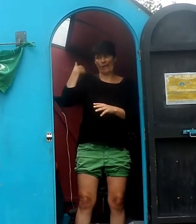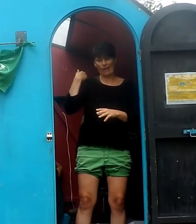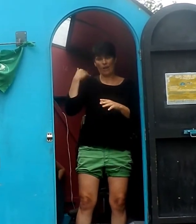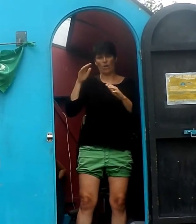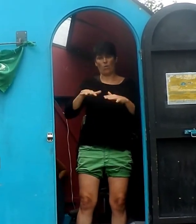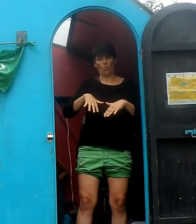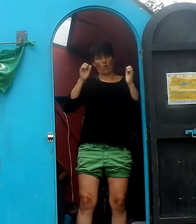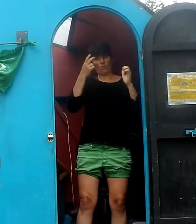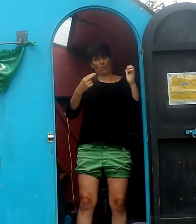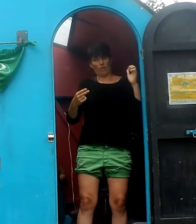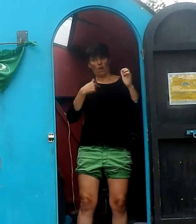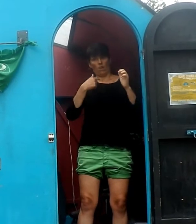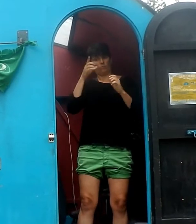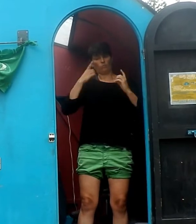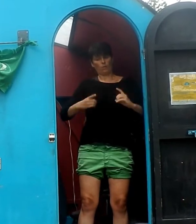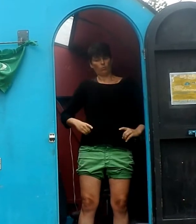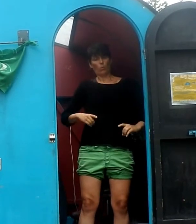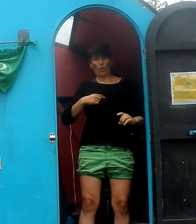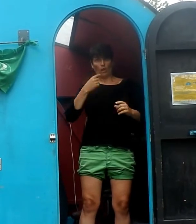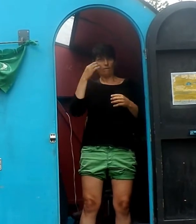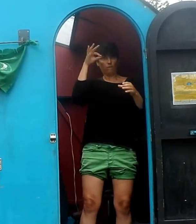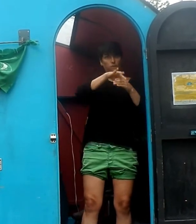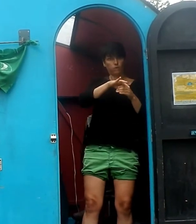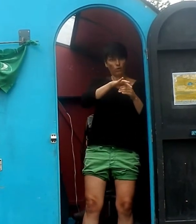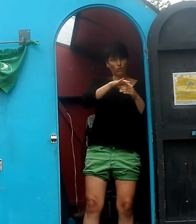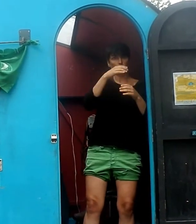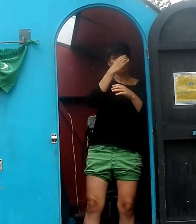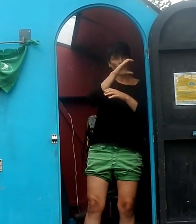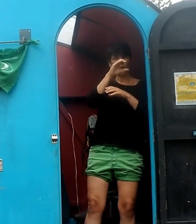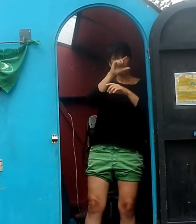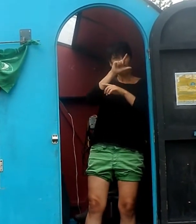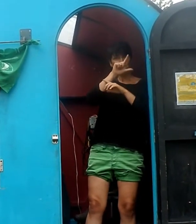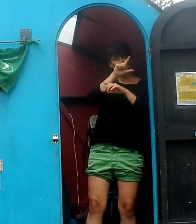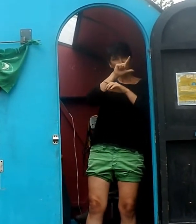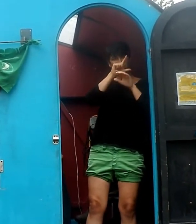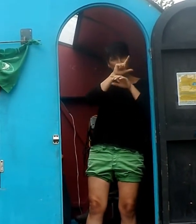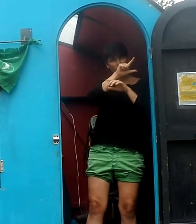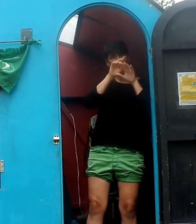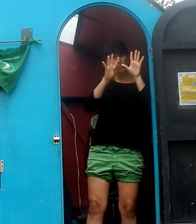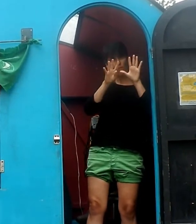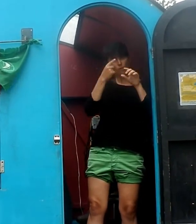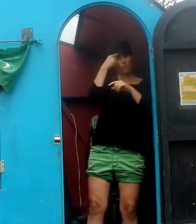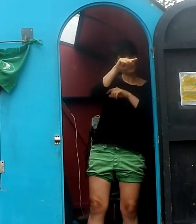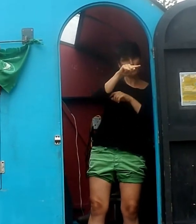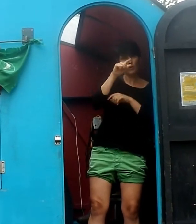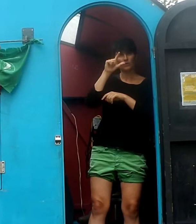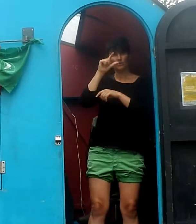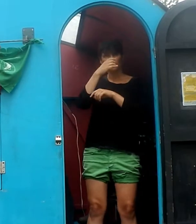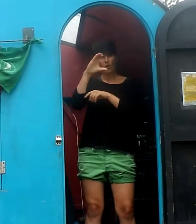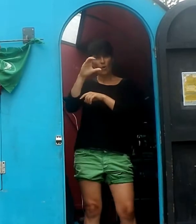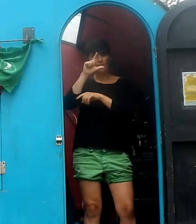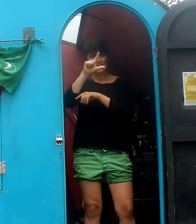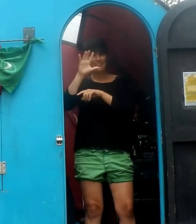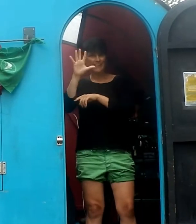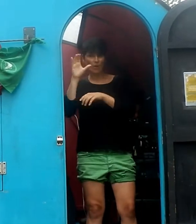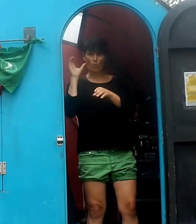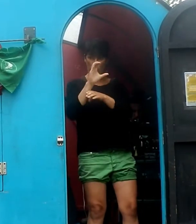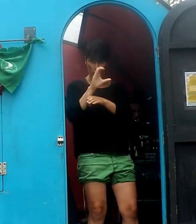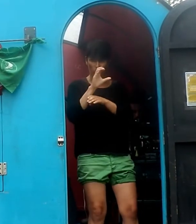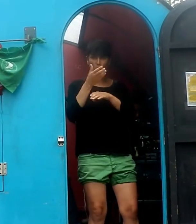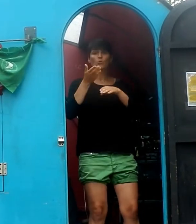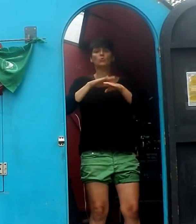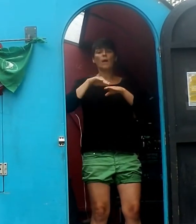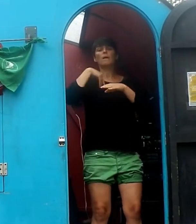clair ? J'en suis pas sûre. Que le 13 juin, c'est passé au Congrès. Les députés ont voté en faveur à 129 pour, 125 contre.